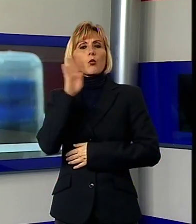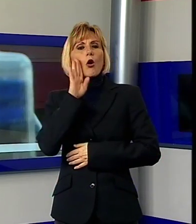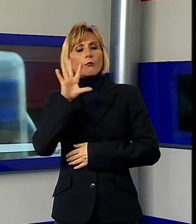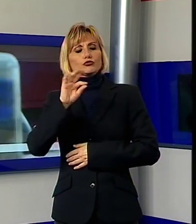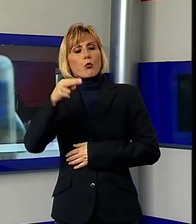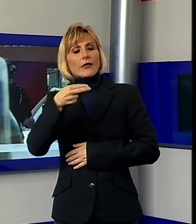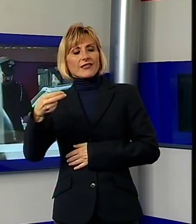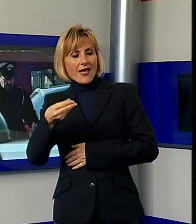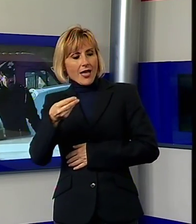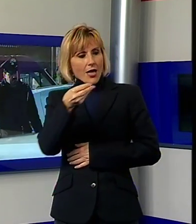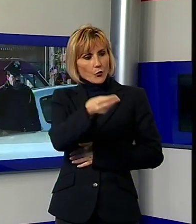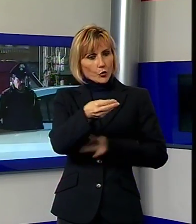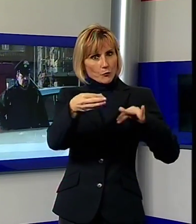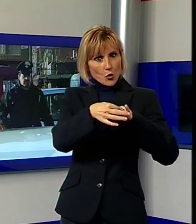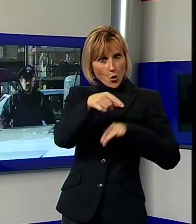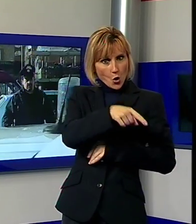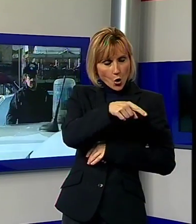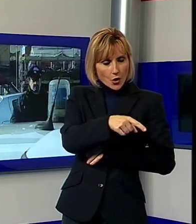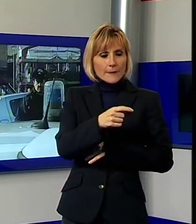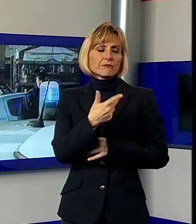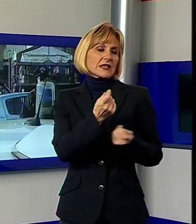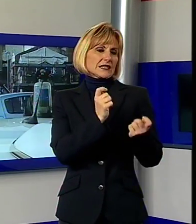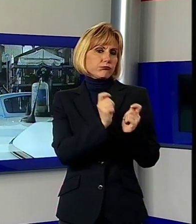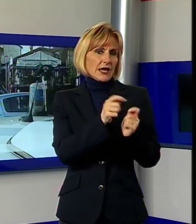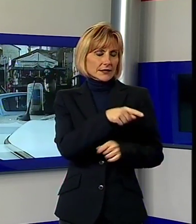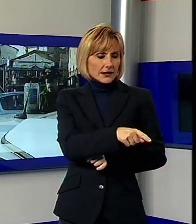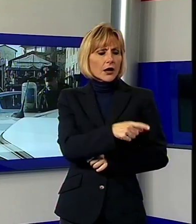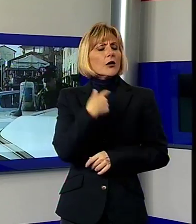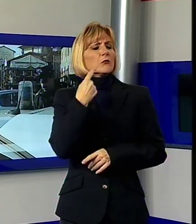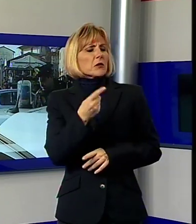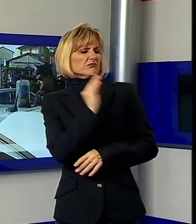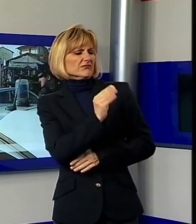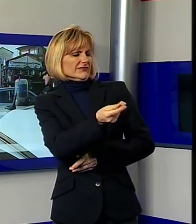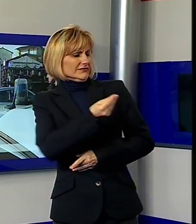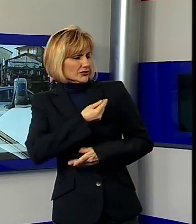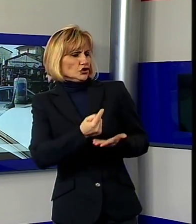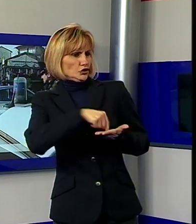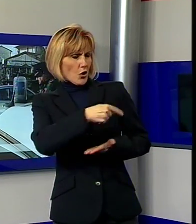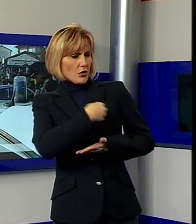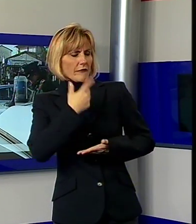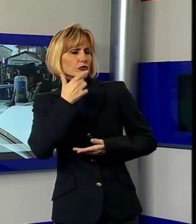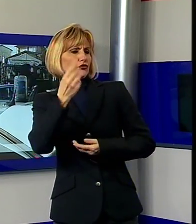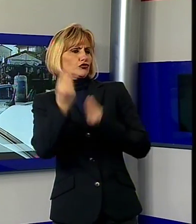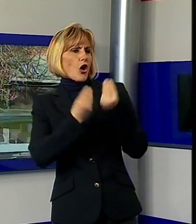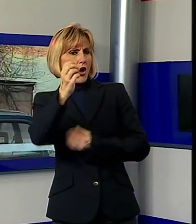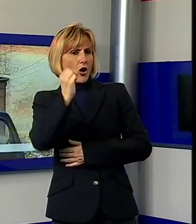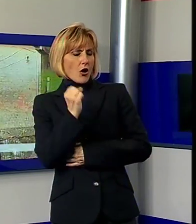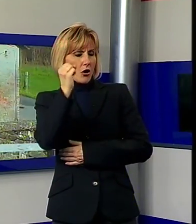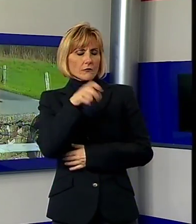alla moglie per fare la spesa, poi però le aveva intimato di restituirle perché voleva andare a giocare alla slot machine. La donna aveva